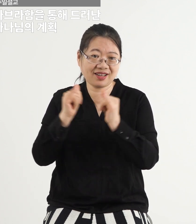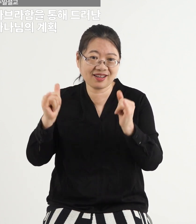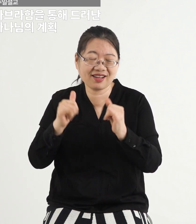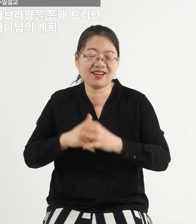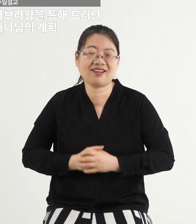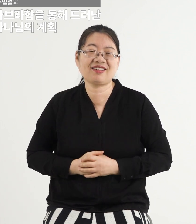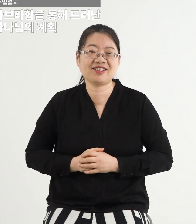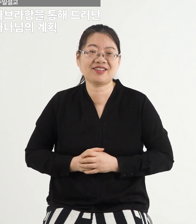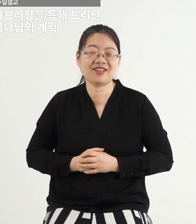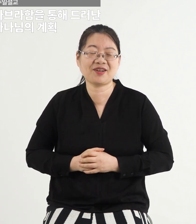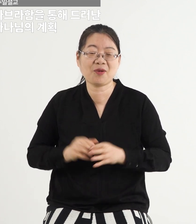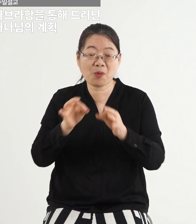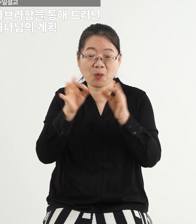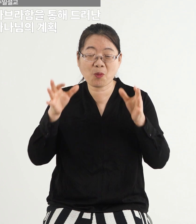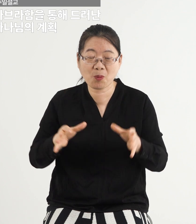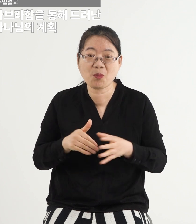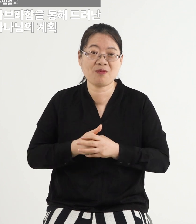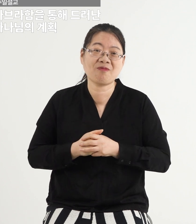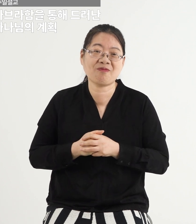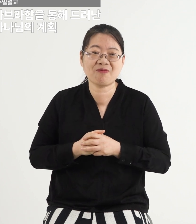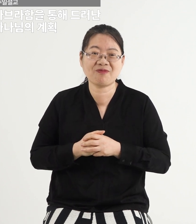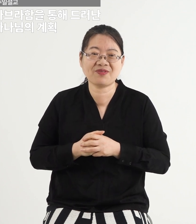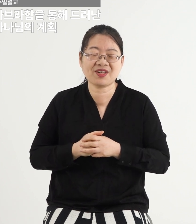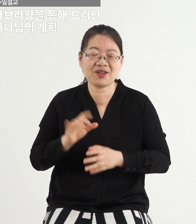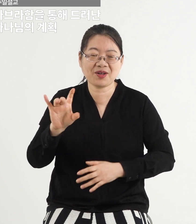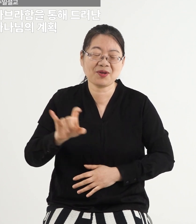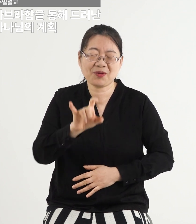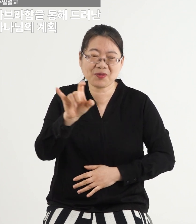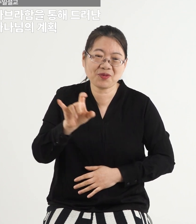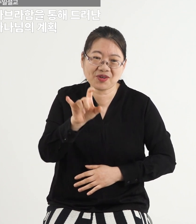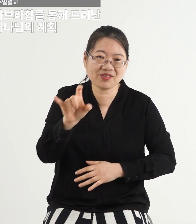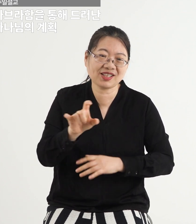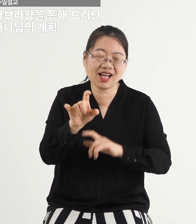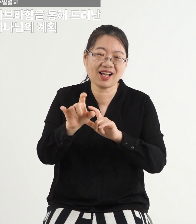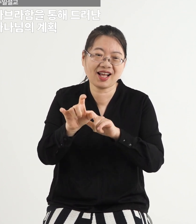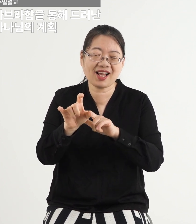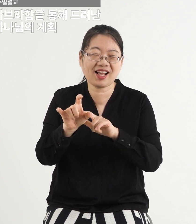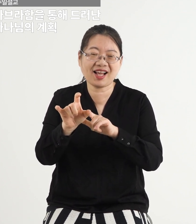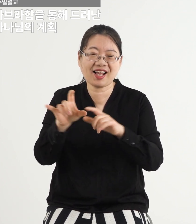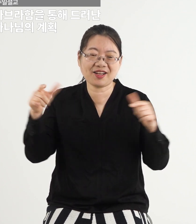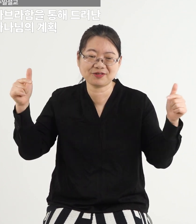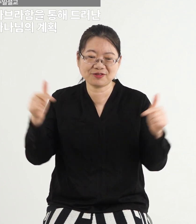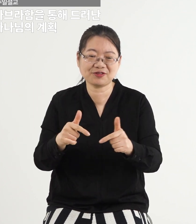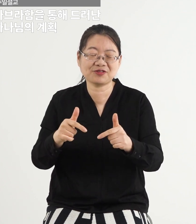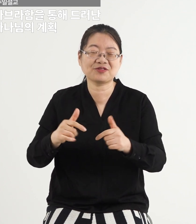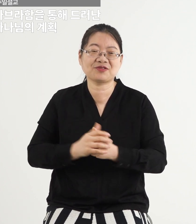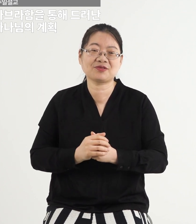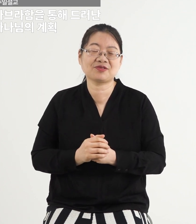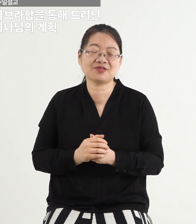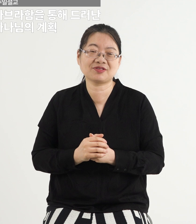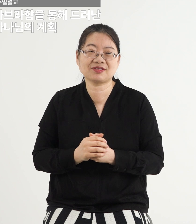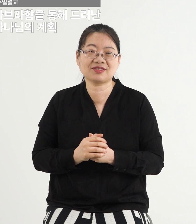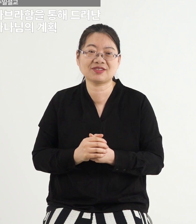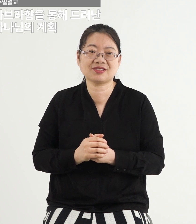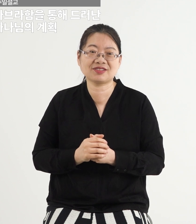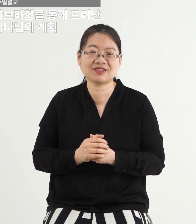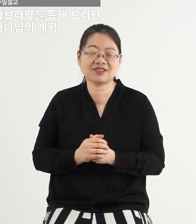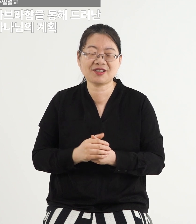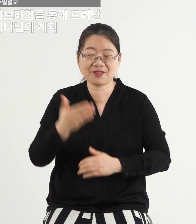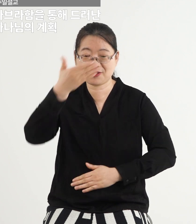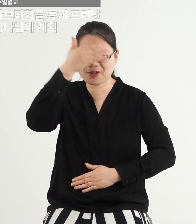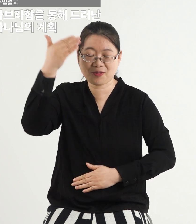목회자들이 오랜만에 이제 코로나도 끝나고 우리